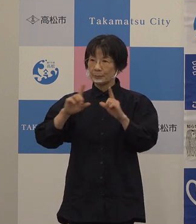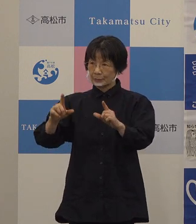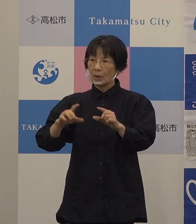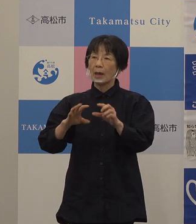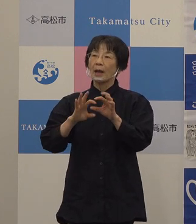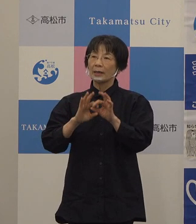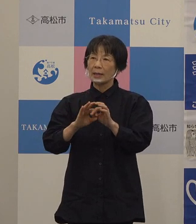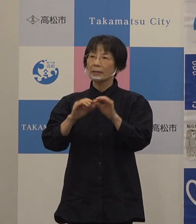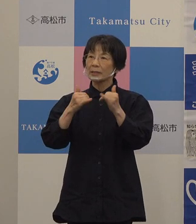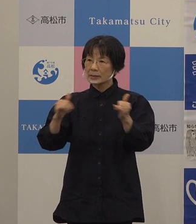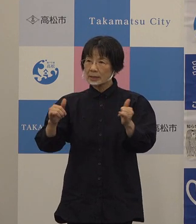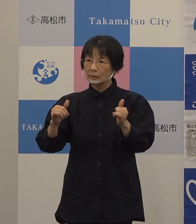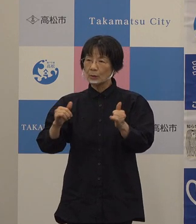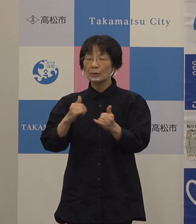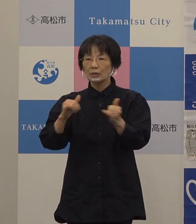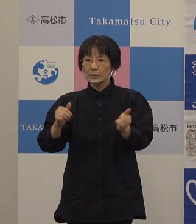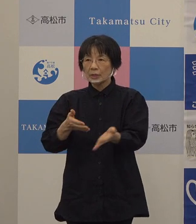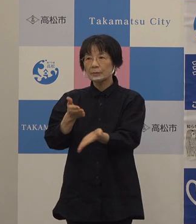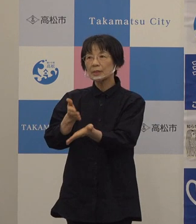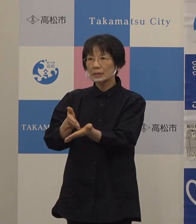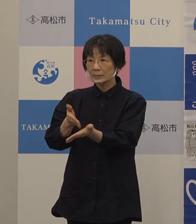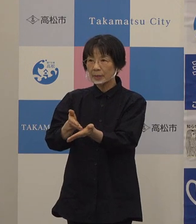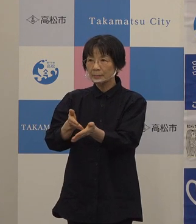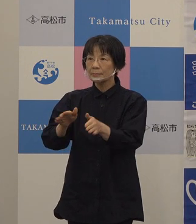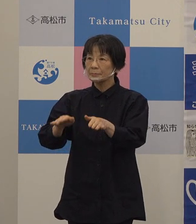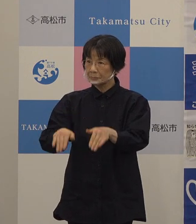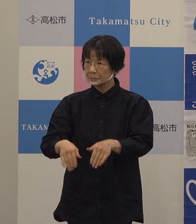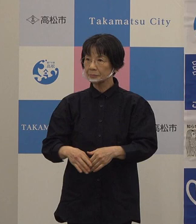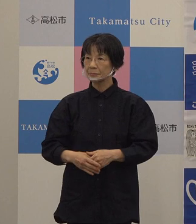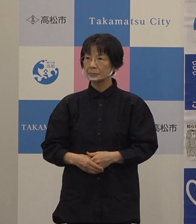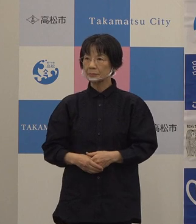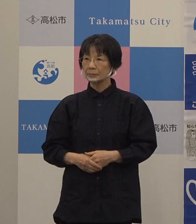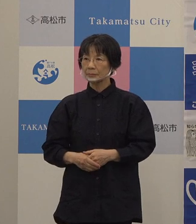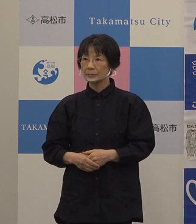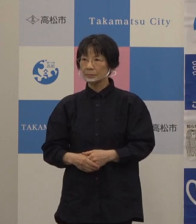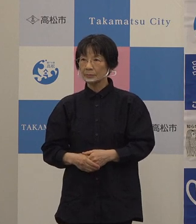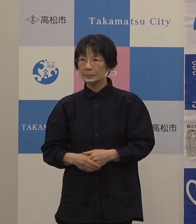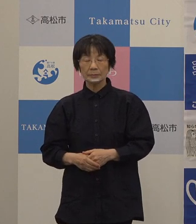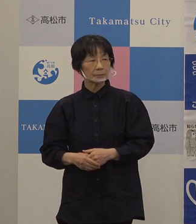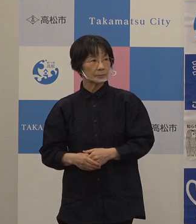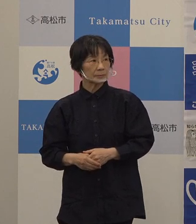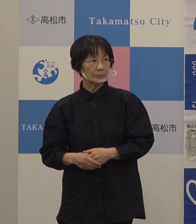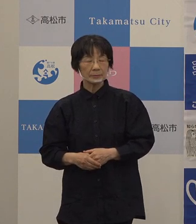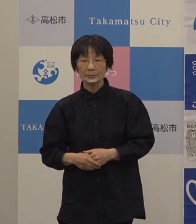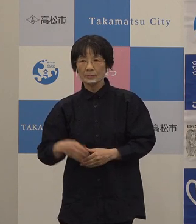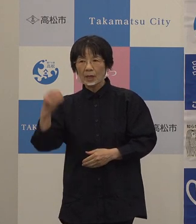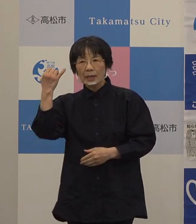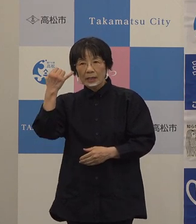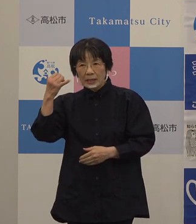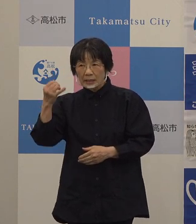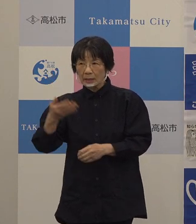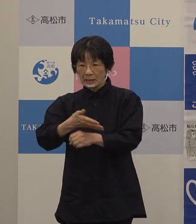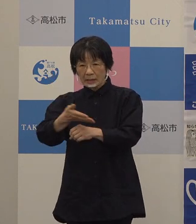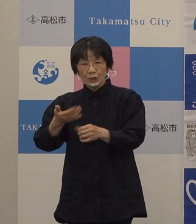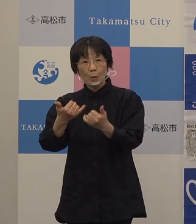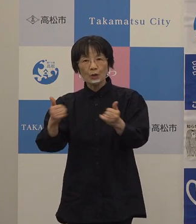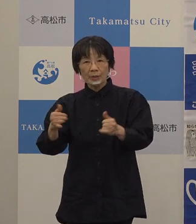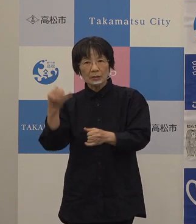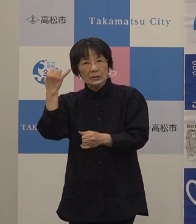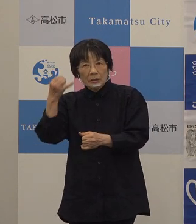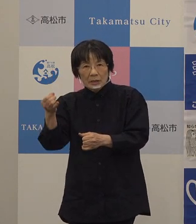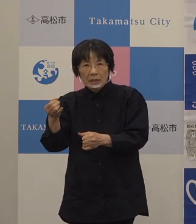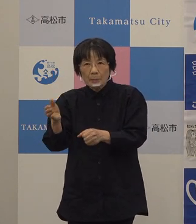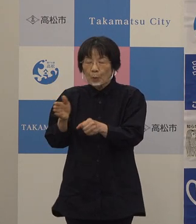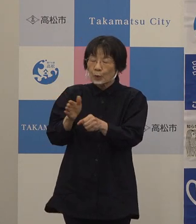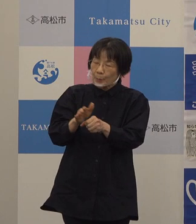ろいろご説明をさせていただいておるということでございます。 その中でじゃあ そういうご意見も十分踏まえた上でいろいろ対応してい